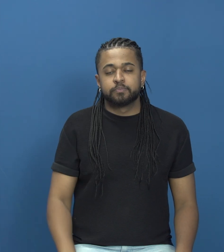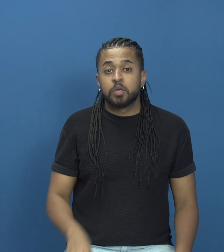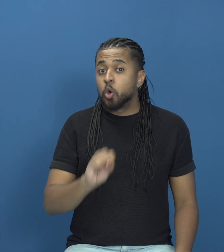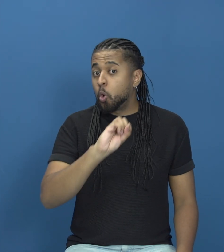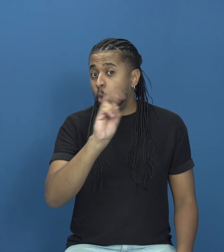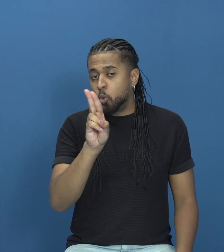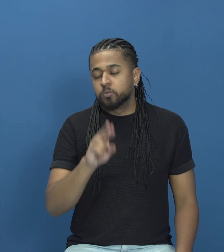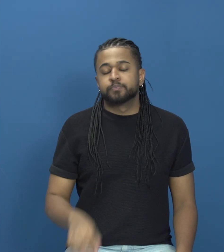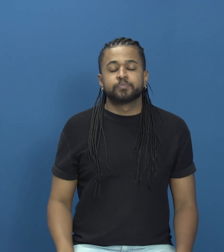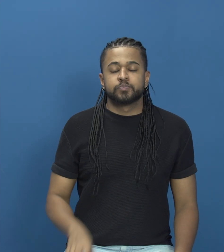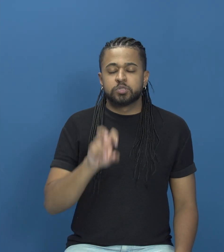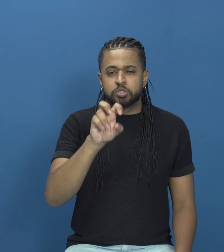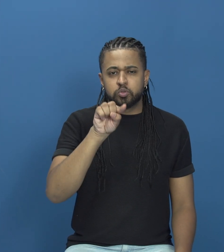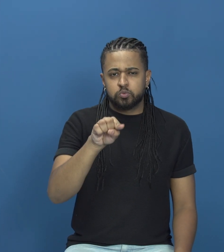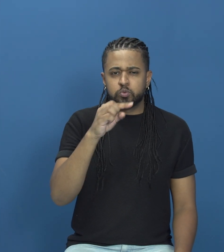Ou